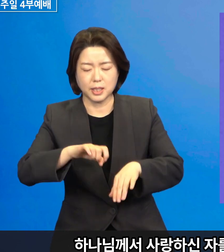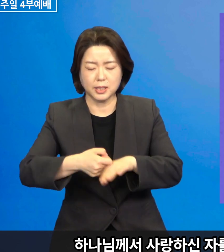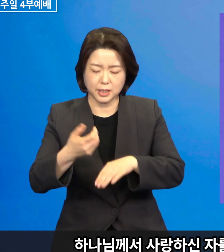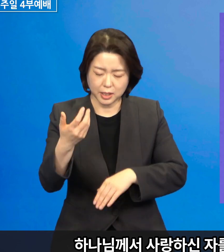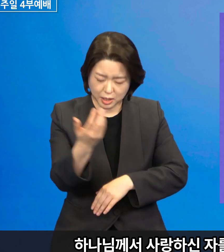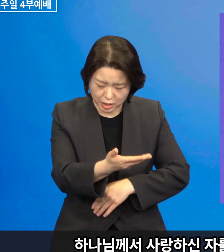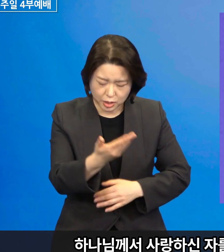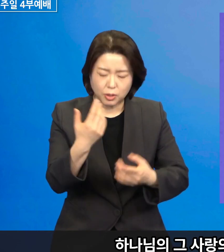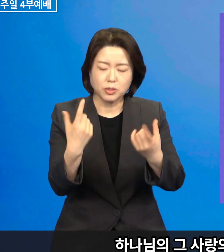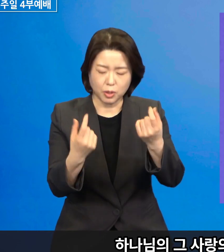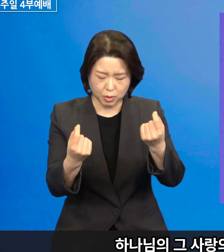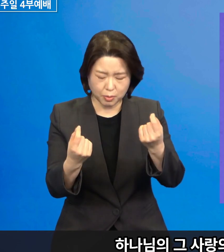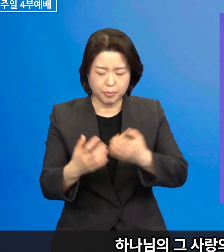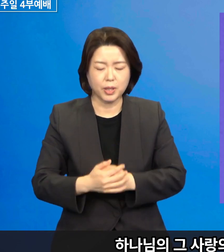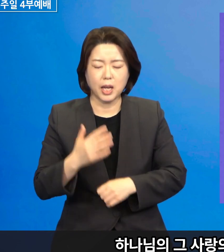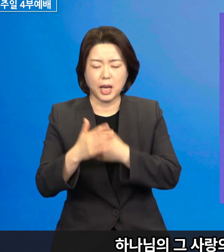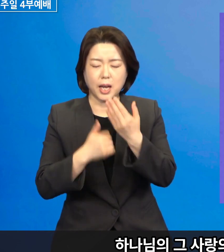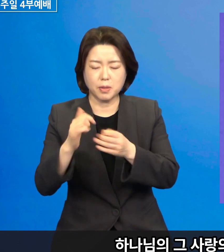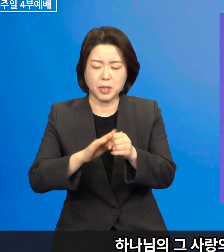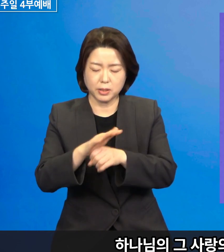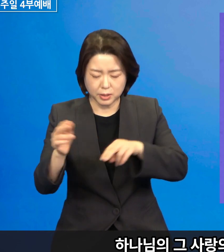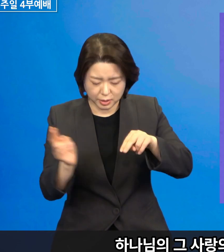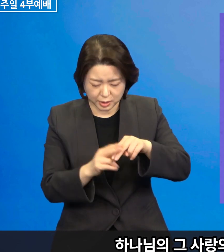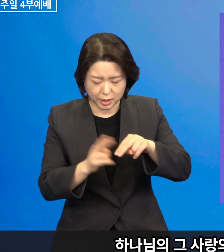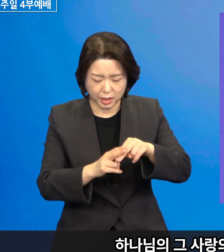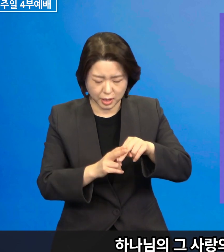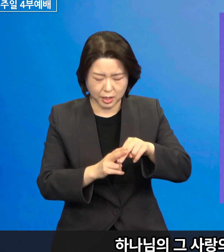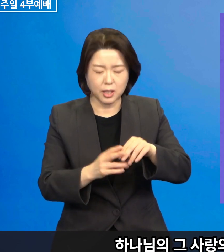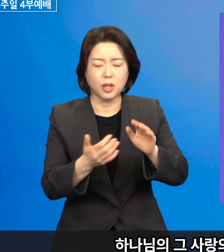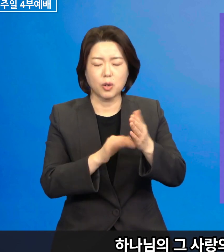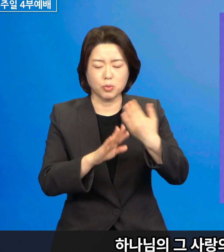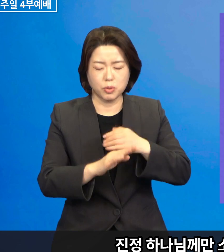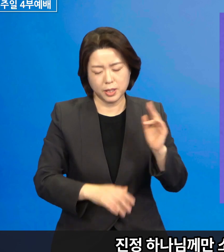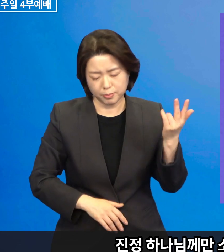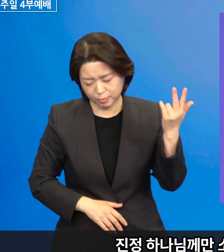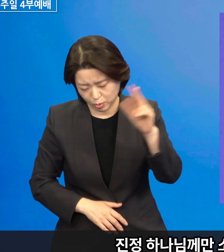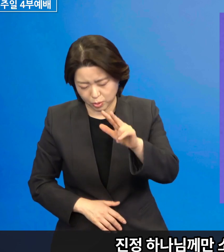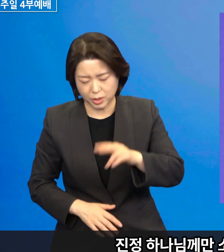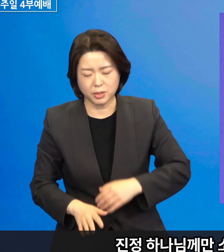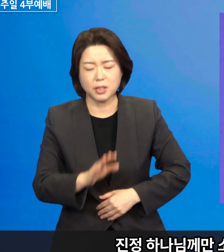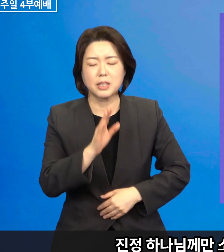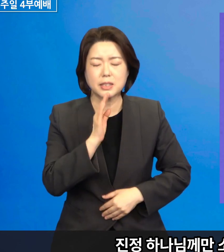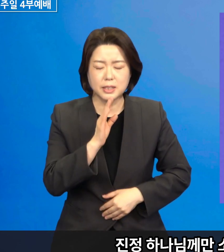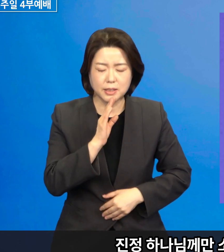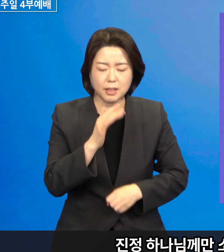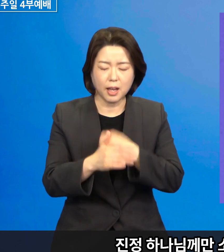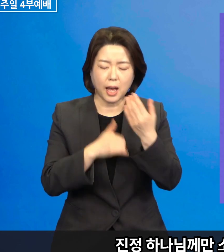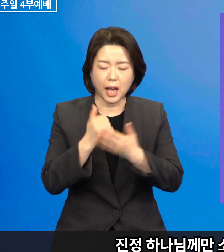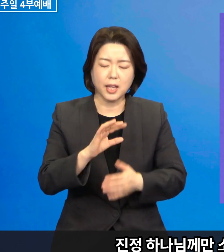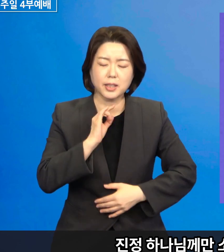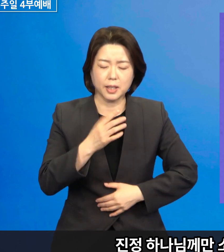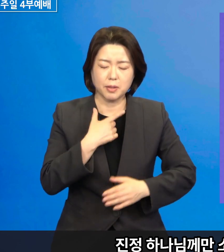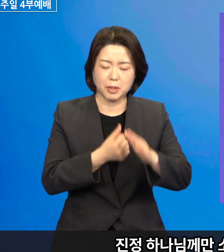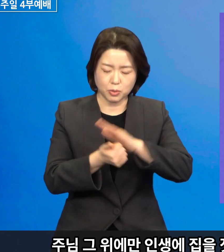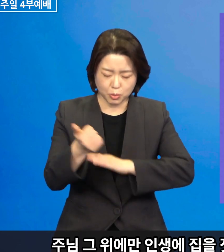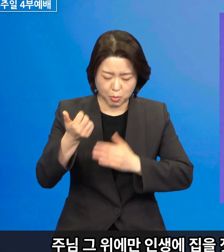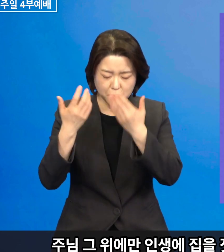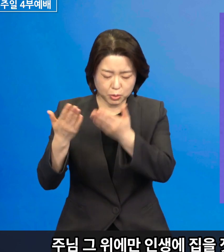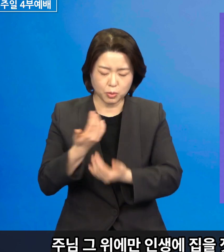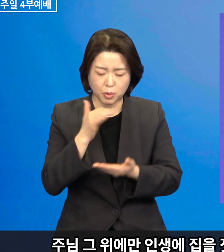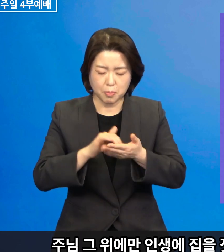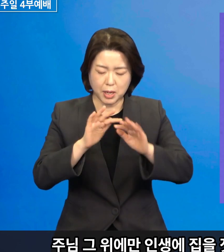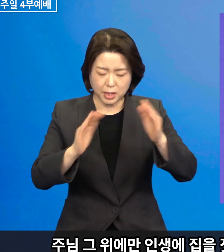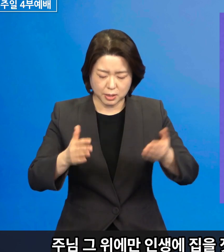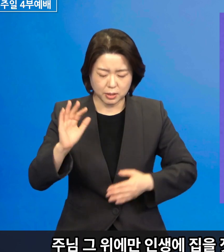징계하신다고 하였사오니 하나님의 그 사랑의 매를 맞고 돌이켜서 진정 하나님께만 소망을 두며 반석되진 주님